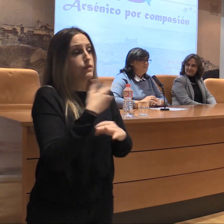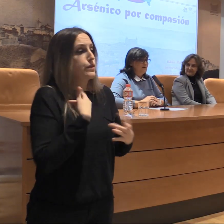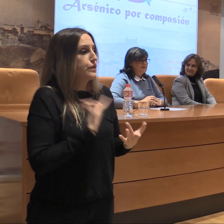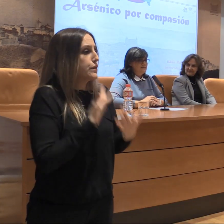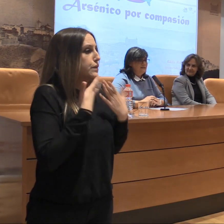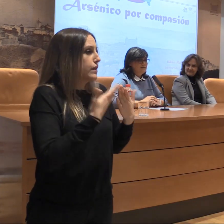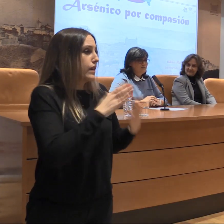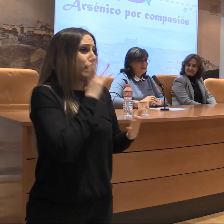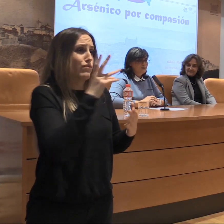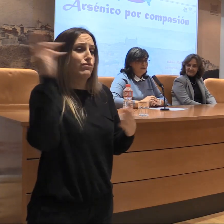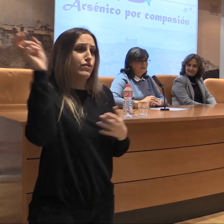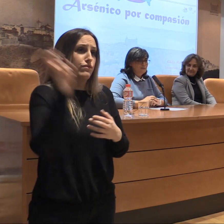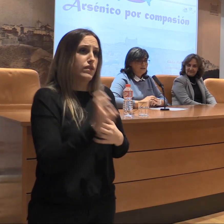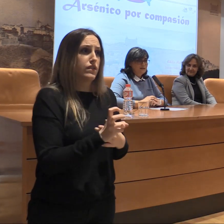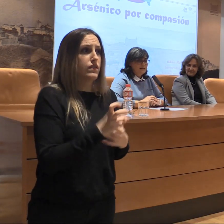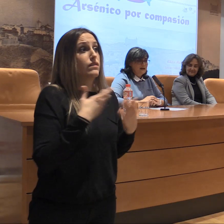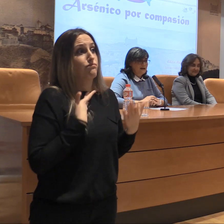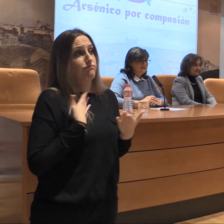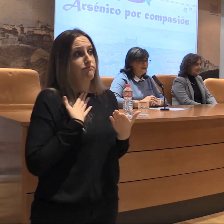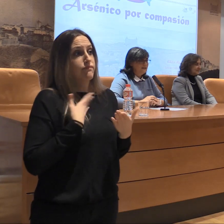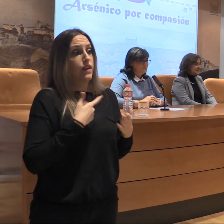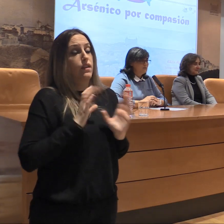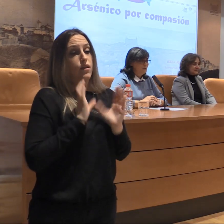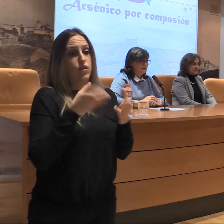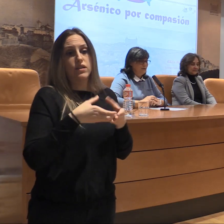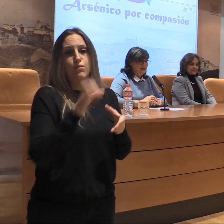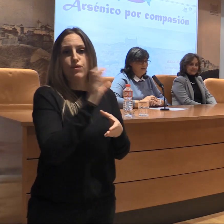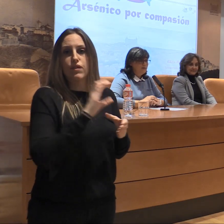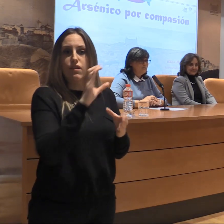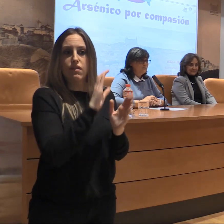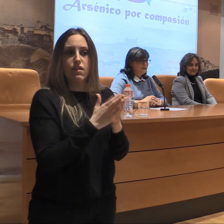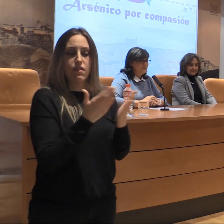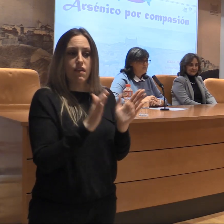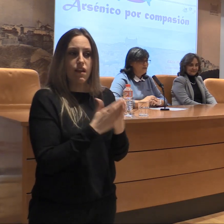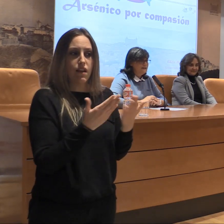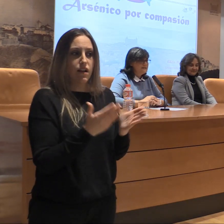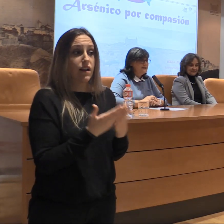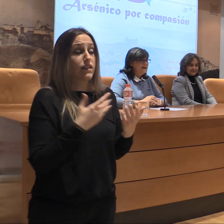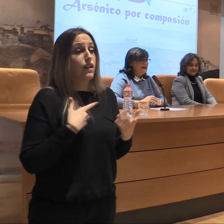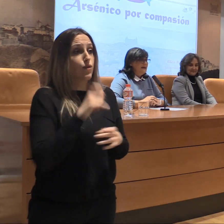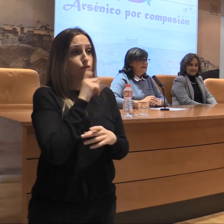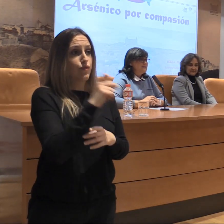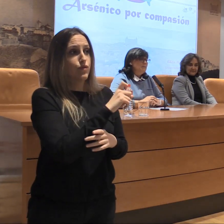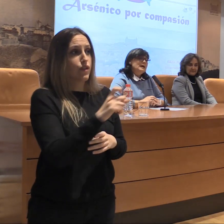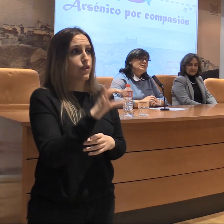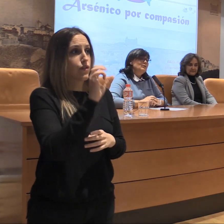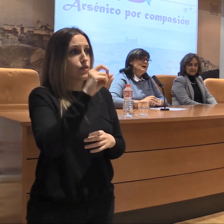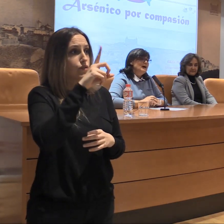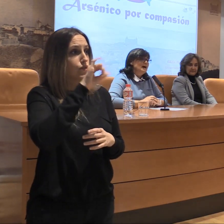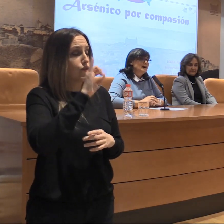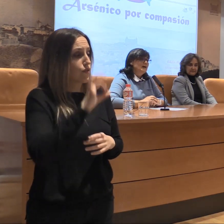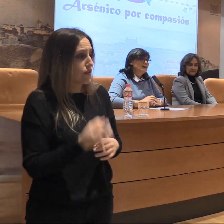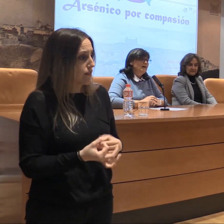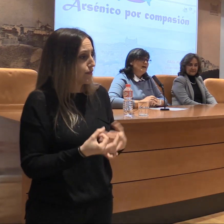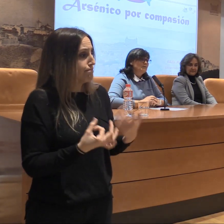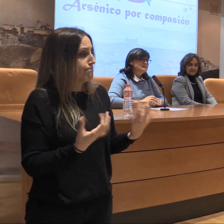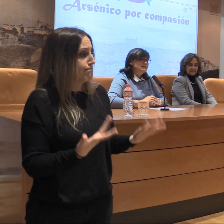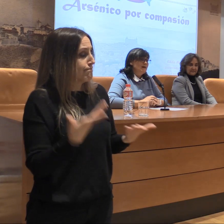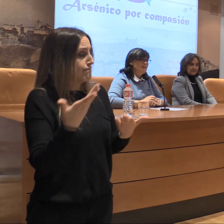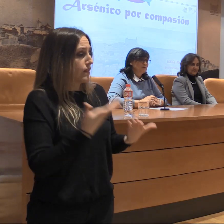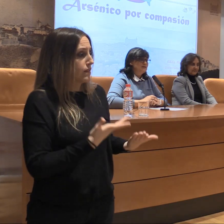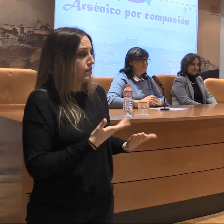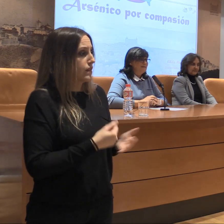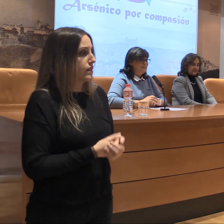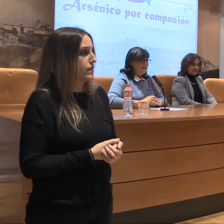las gracias por asistir en nombre del colectivo Ciencia a la Carta y de nuestro patrocinador, Fundación Solis. Les emplazo a